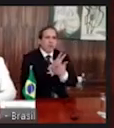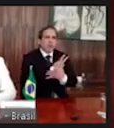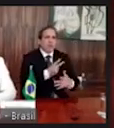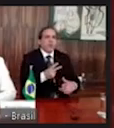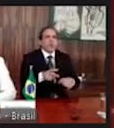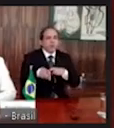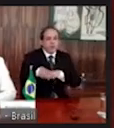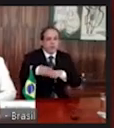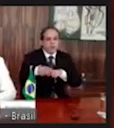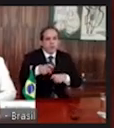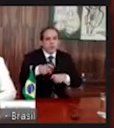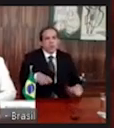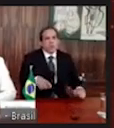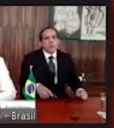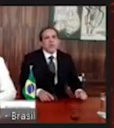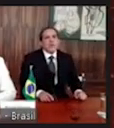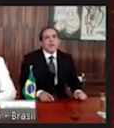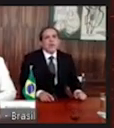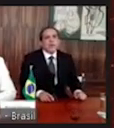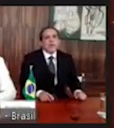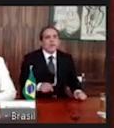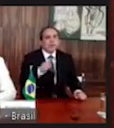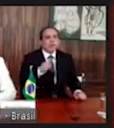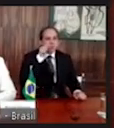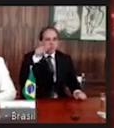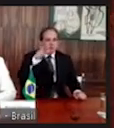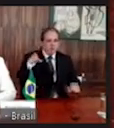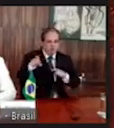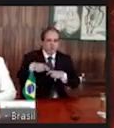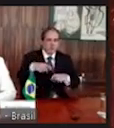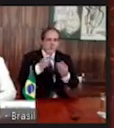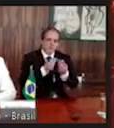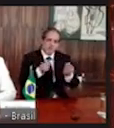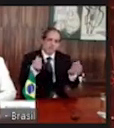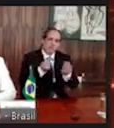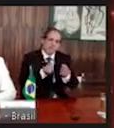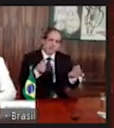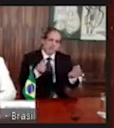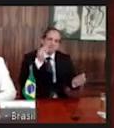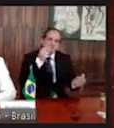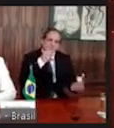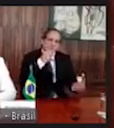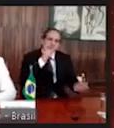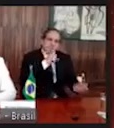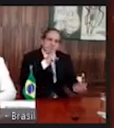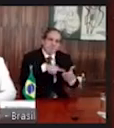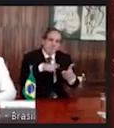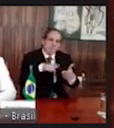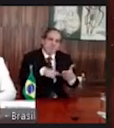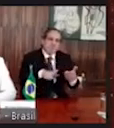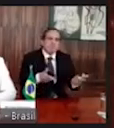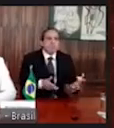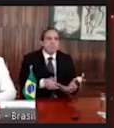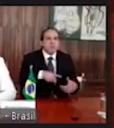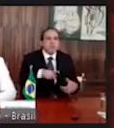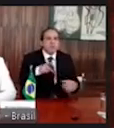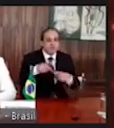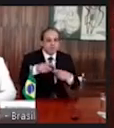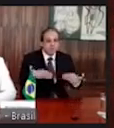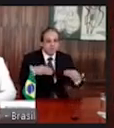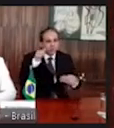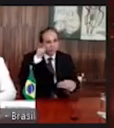mudas. Com a pandemia, que afetou a agropecuária e coloca as mulheres rurais em situações de